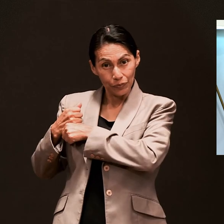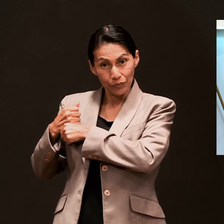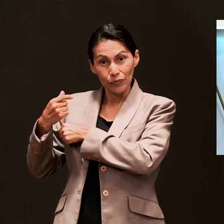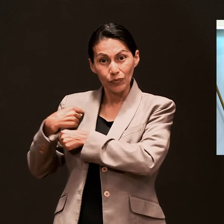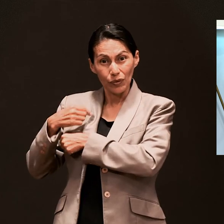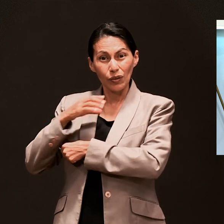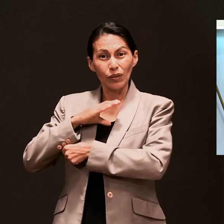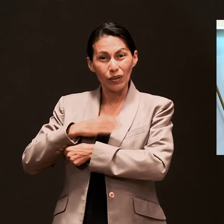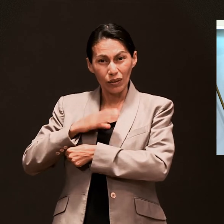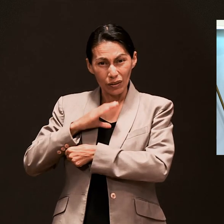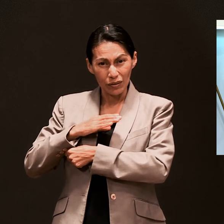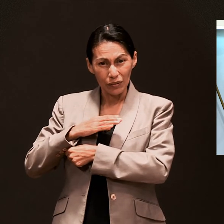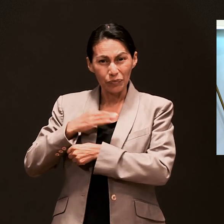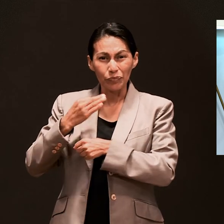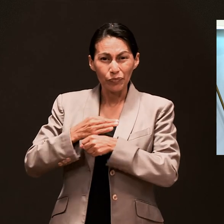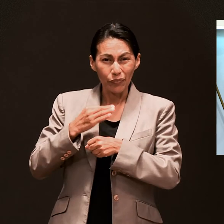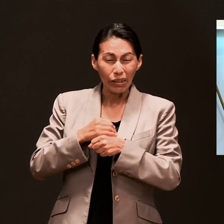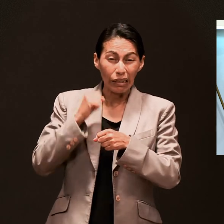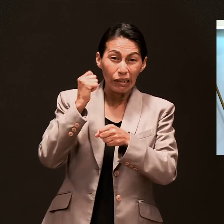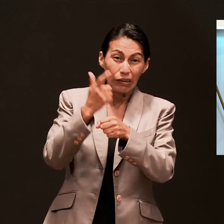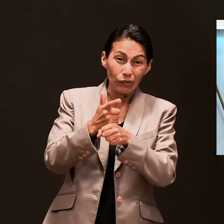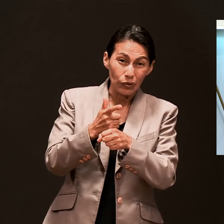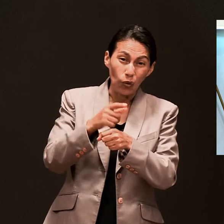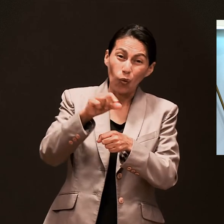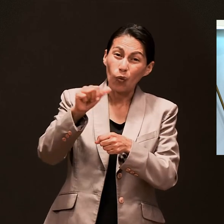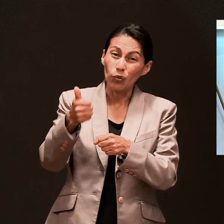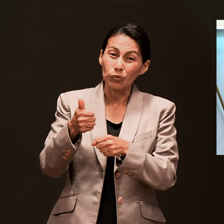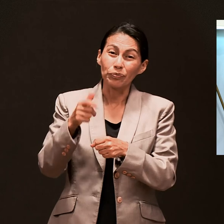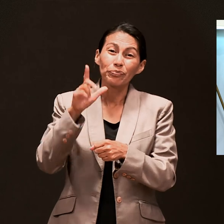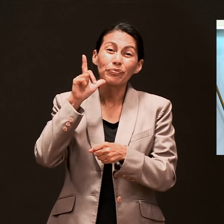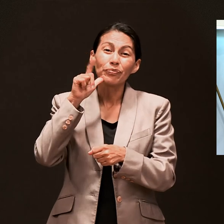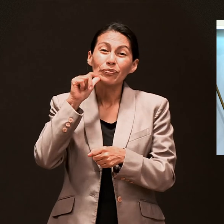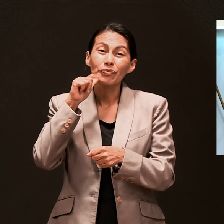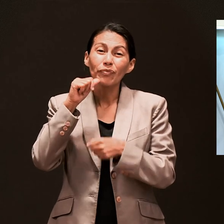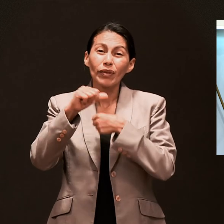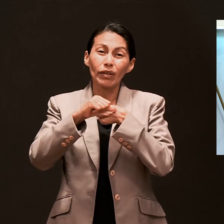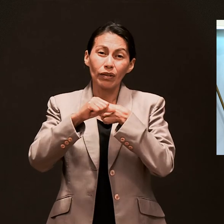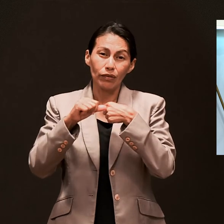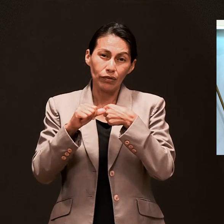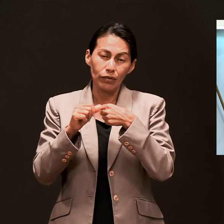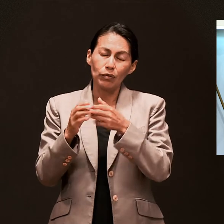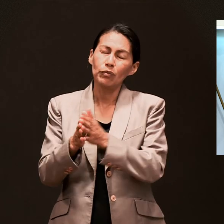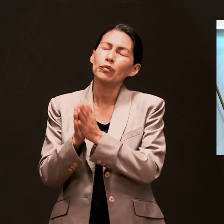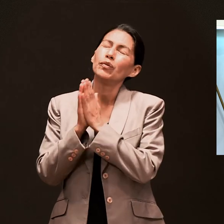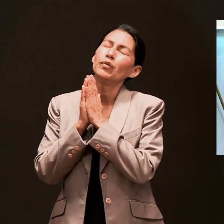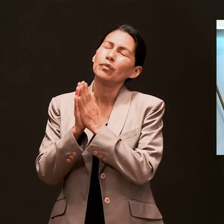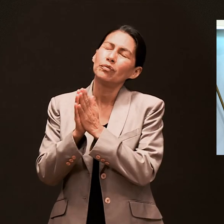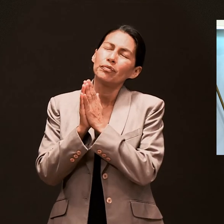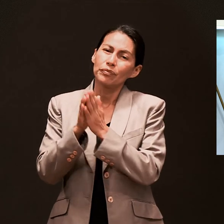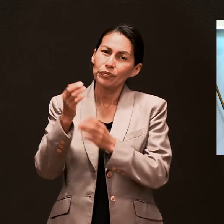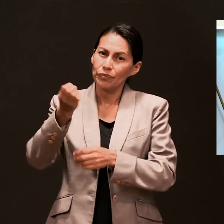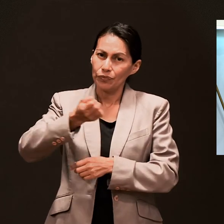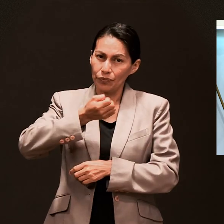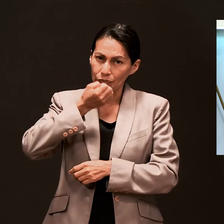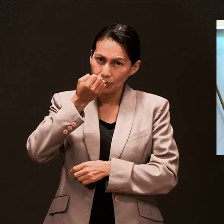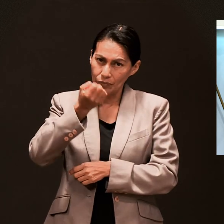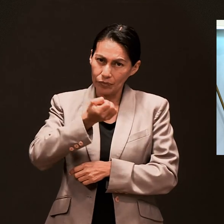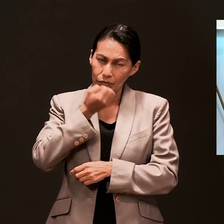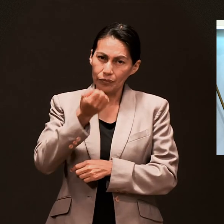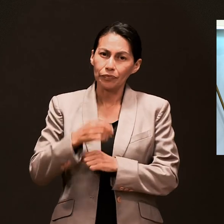hace cinco años tuve cáncer y me han detectado otro tumor pequeño mañana